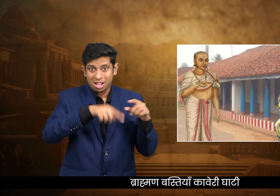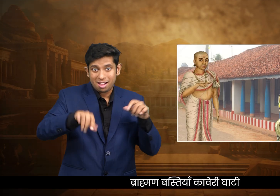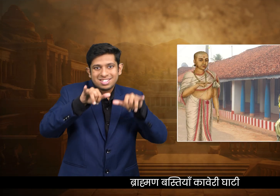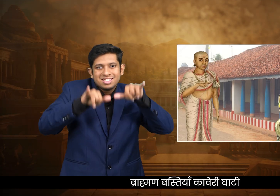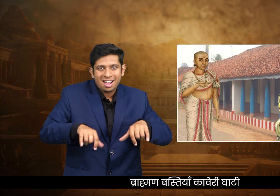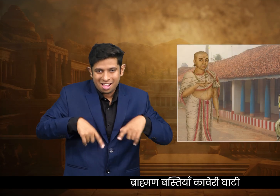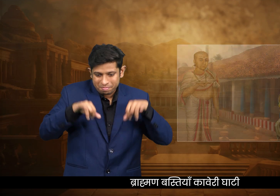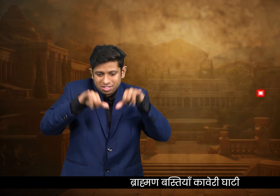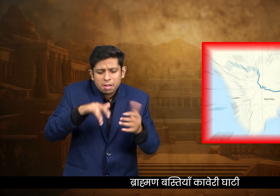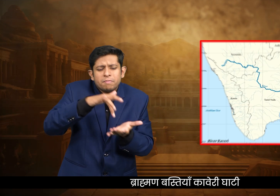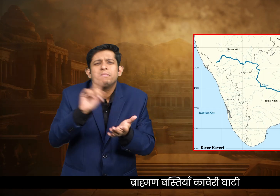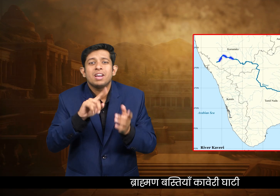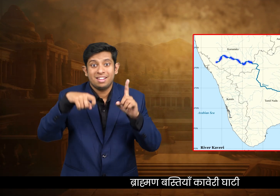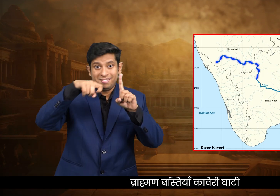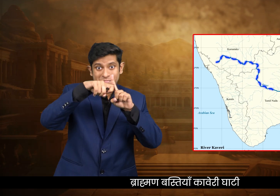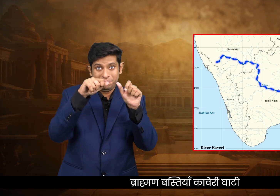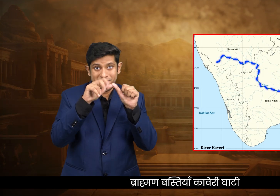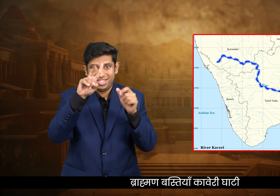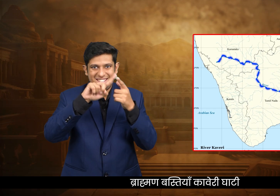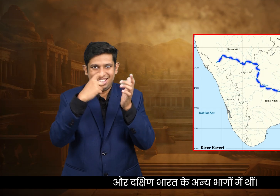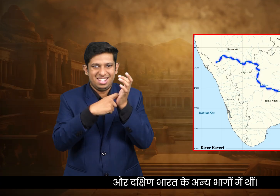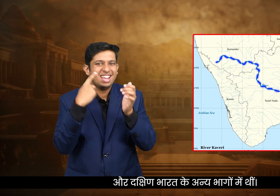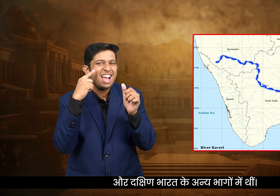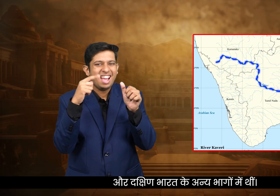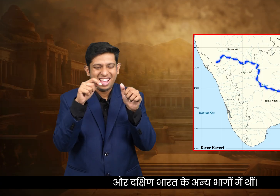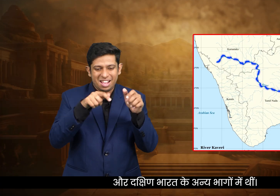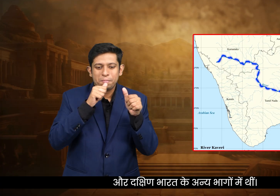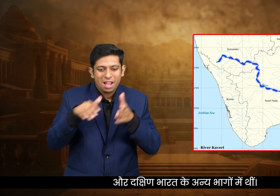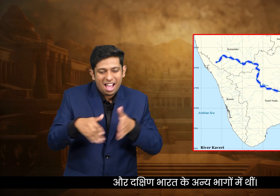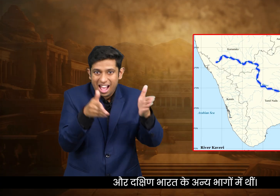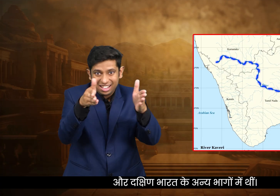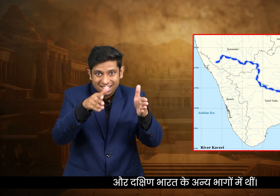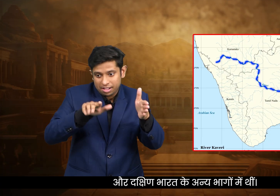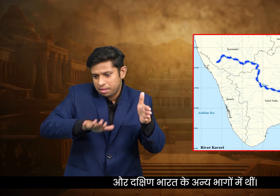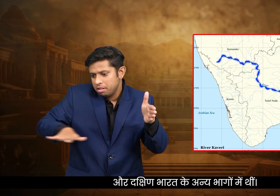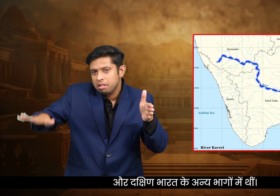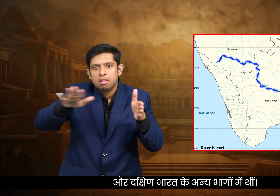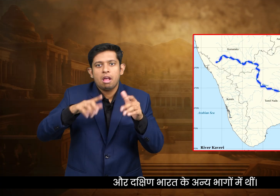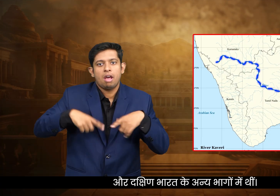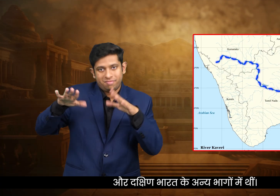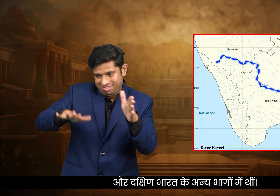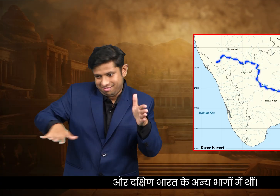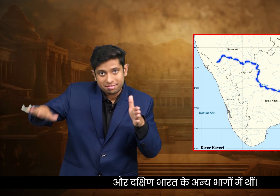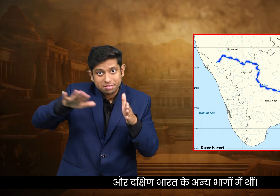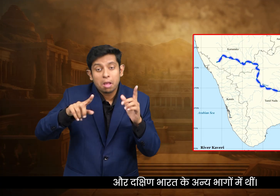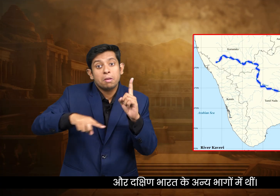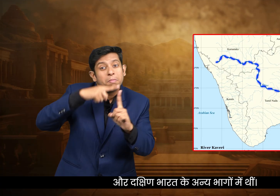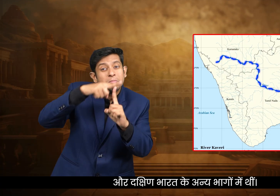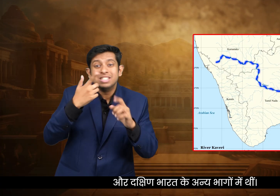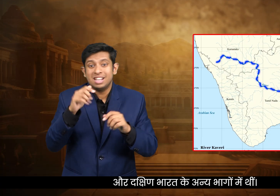ब्राह्मण बस्तियां कावेरी घाटी और दक्षिण भारत के अन्य भागों में थी।